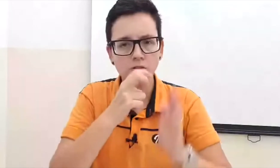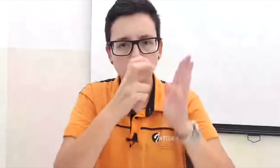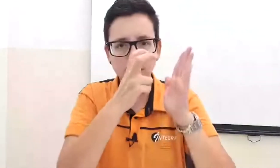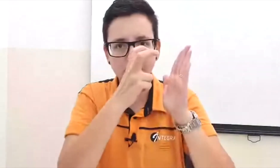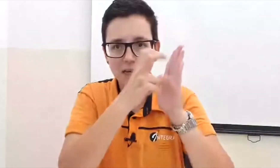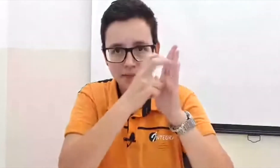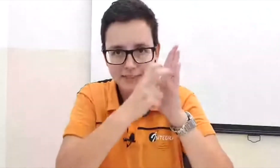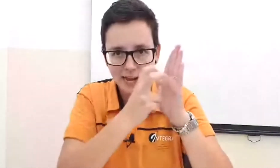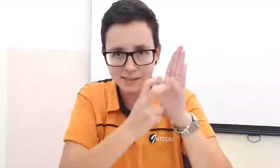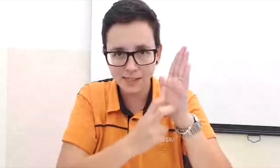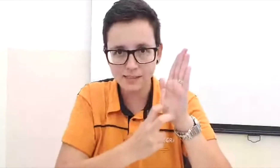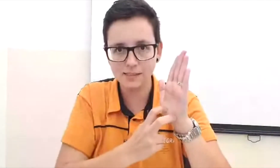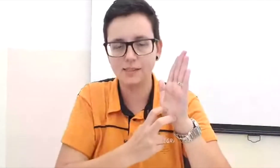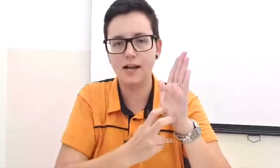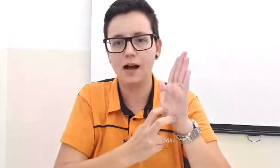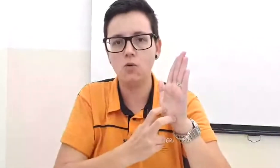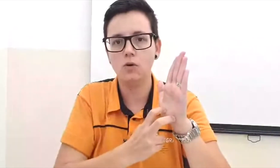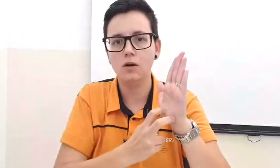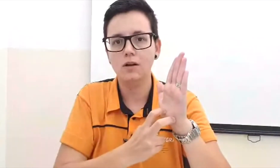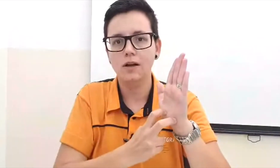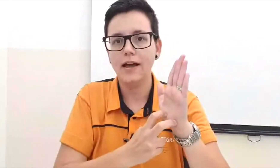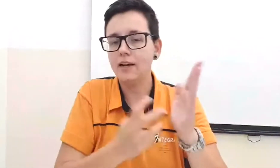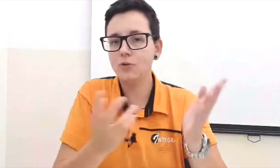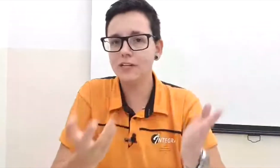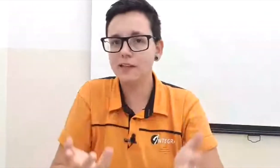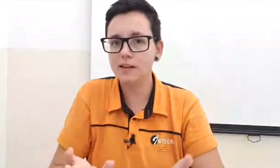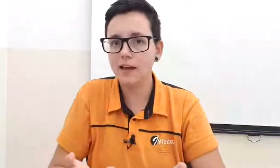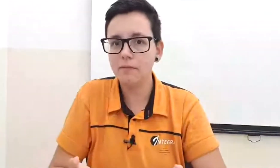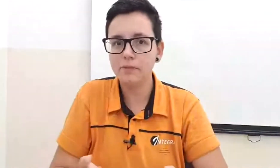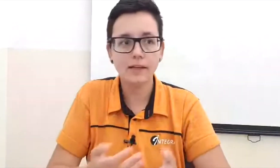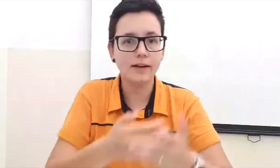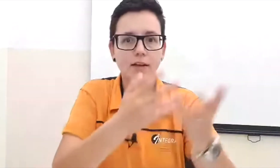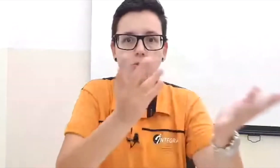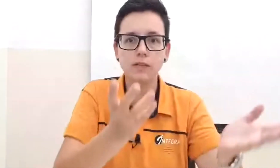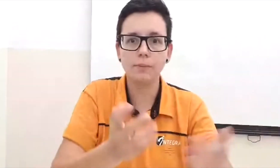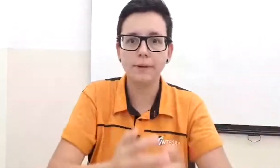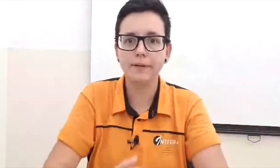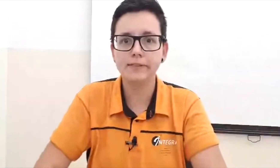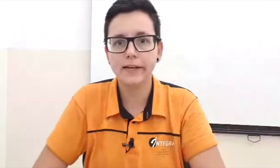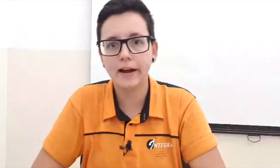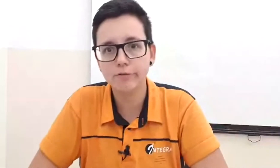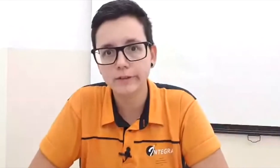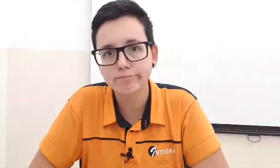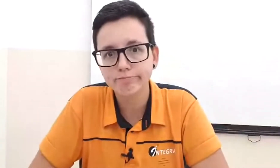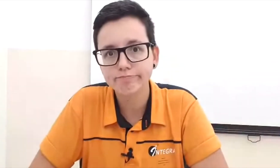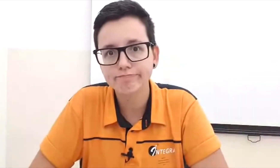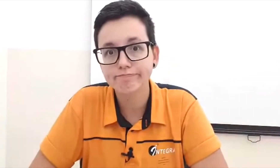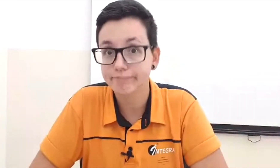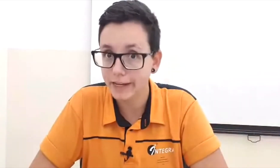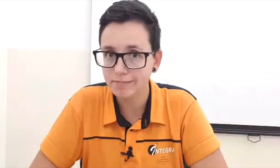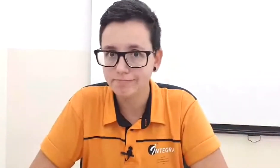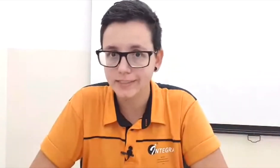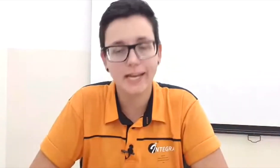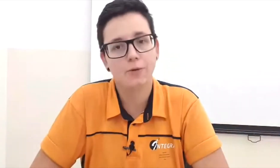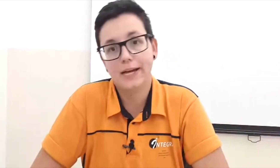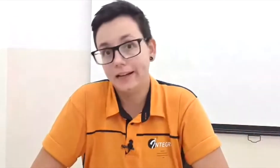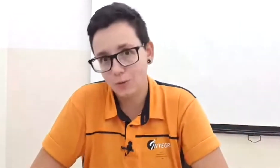compostos e me limitasse a esse sinal, ela não ia entender e daqui a algum tempo ia aparecer grávida, né? Que era o que ela não